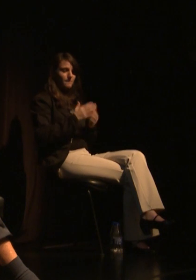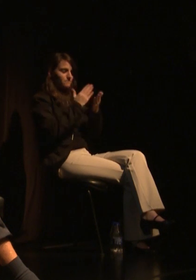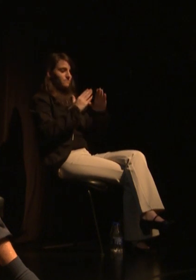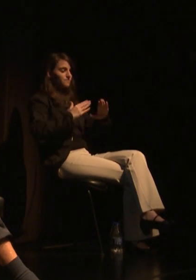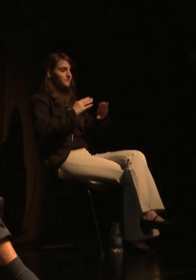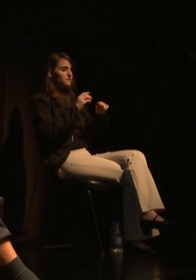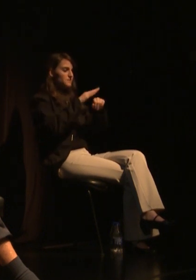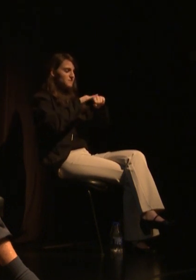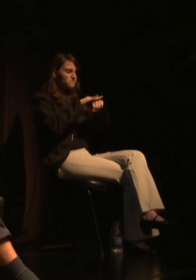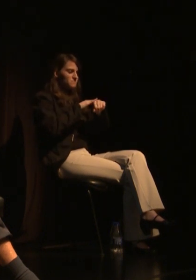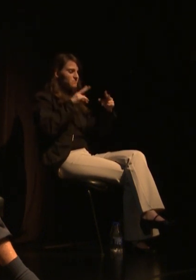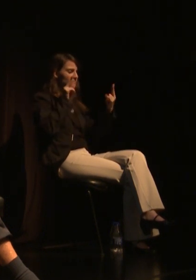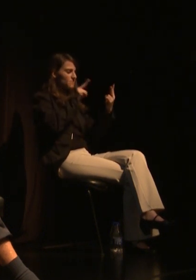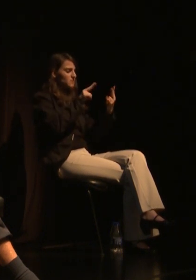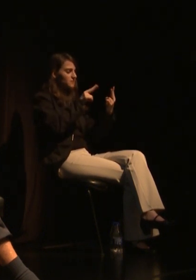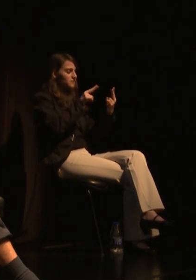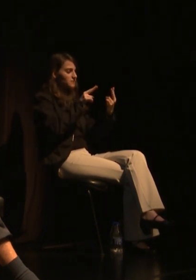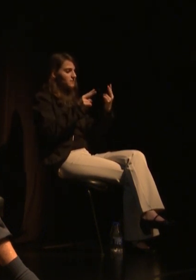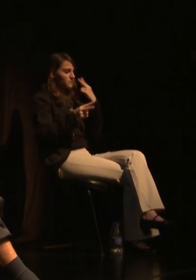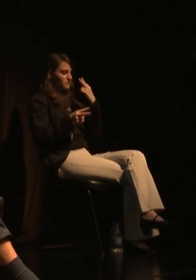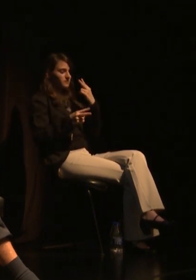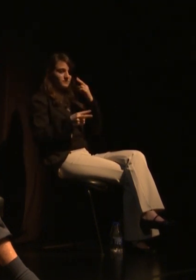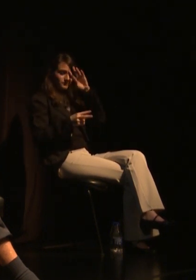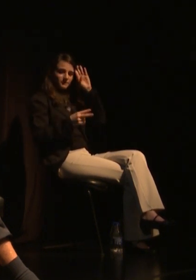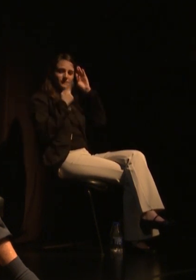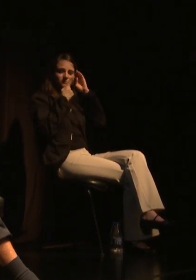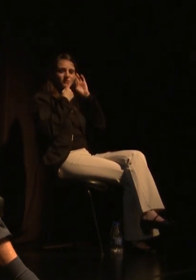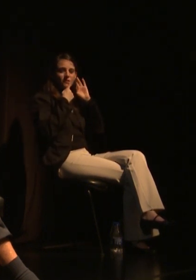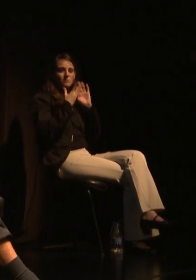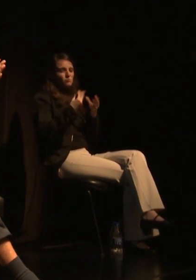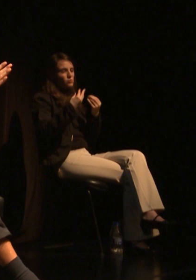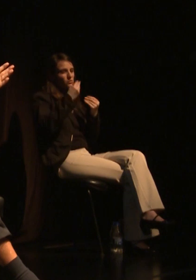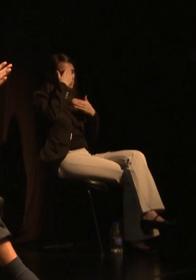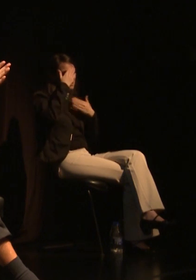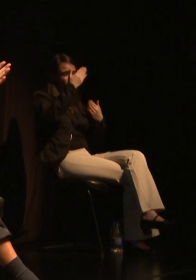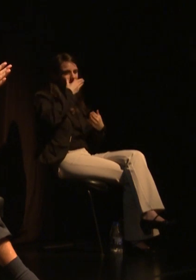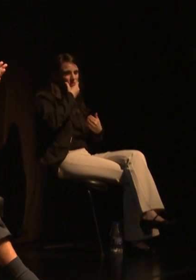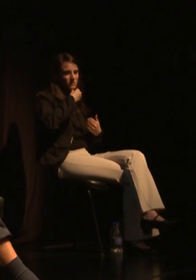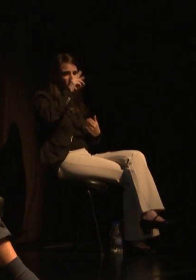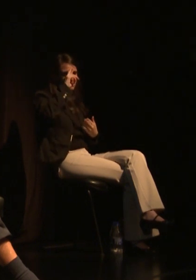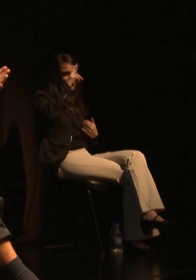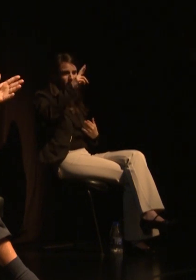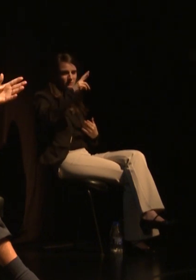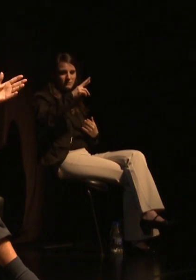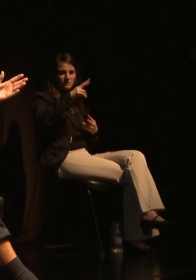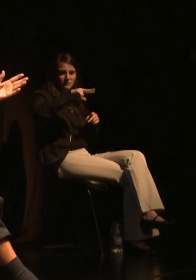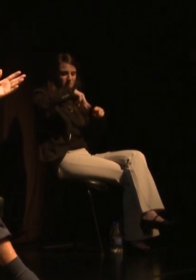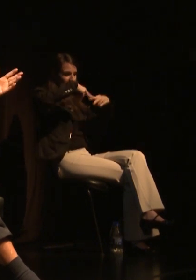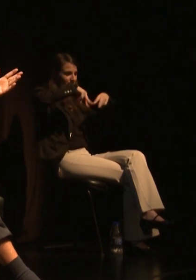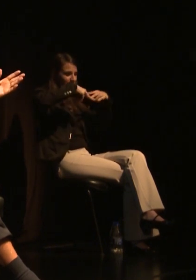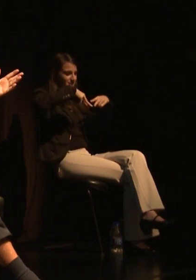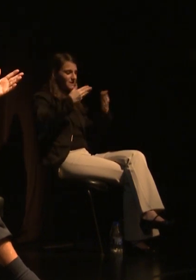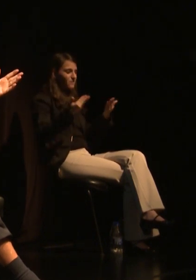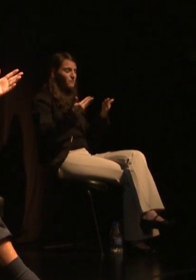Paramos um diante do outro, ela me olhou e me disse, muito obrigado, meu senhor, por ter dançado comigo